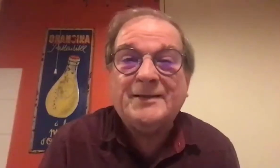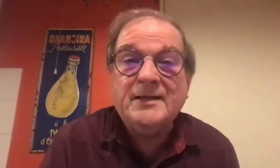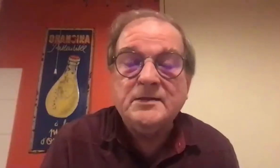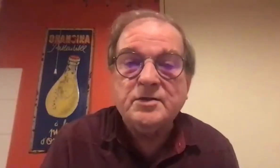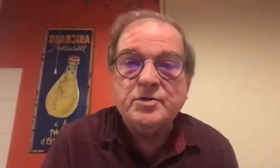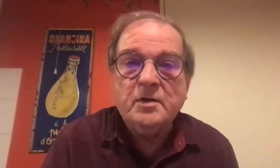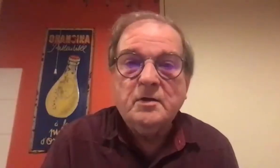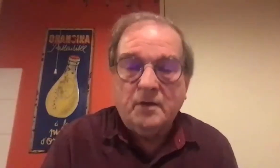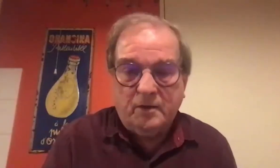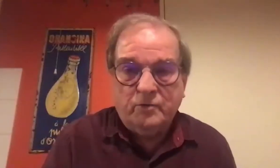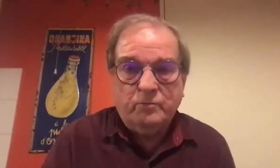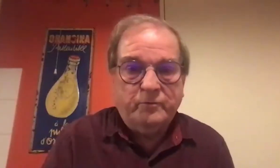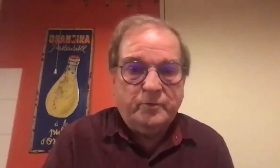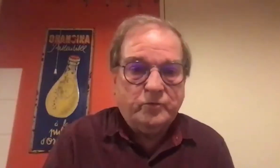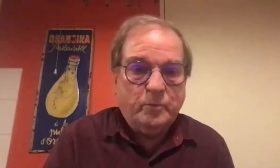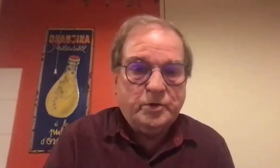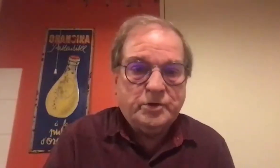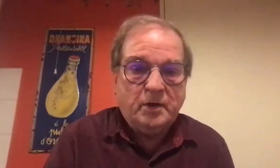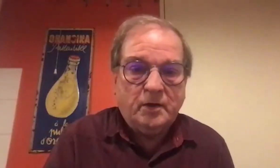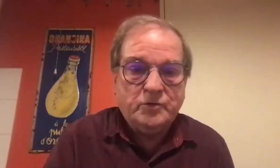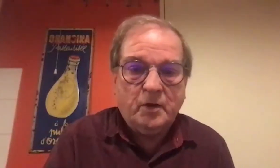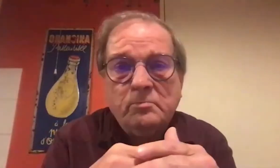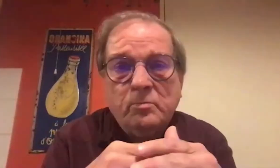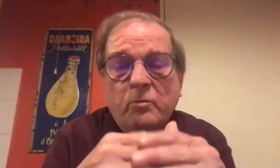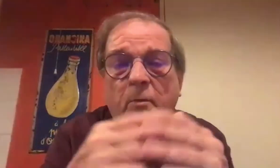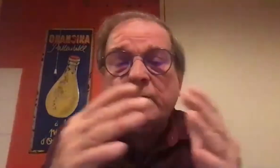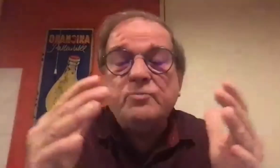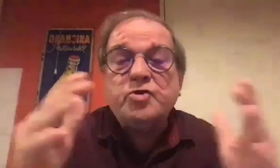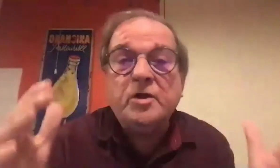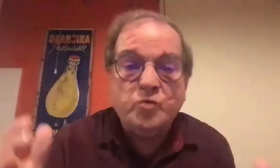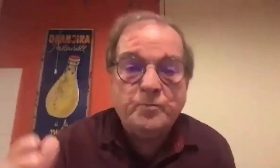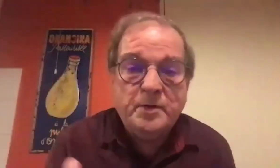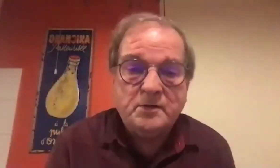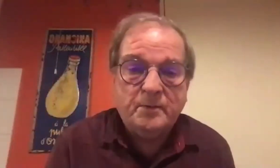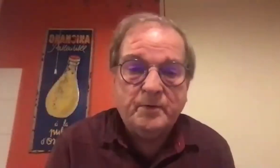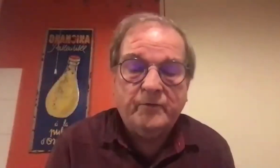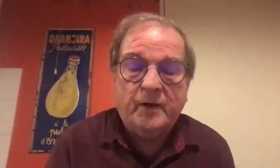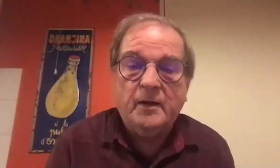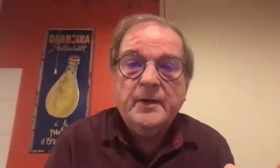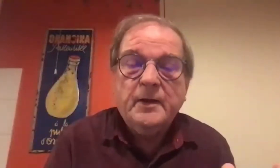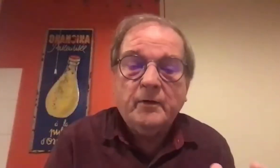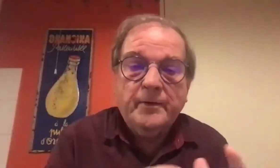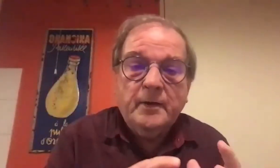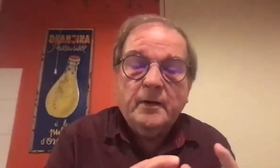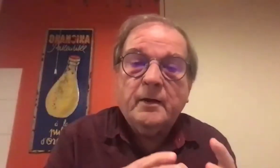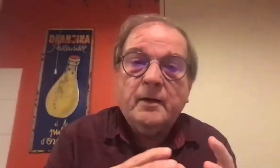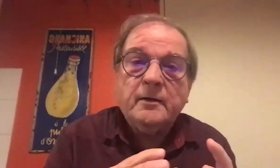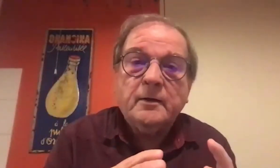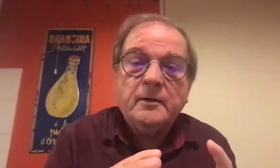relação às matrizes do movimento comunista internacional. Como podemos resumir essa minha fala?